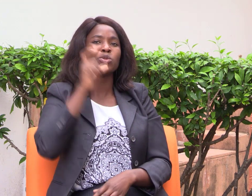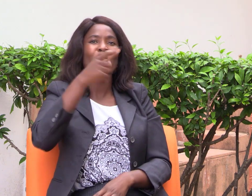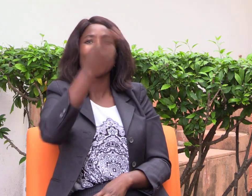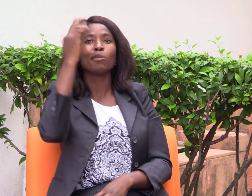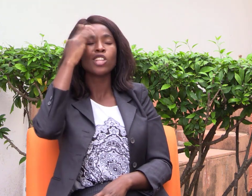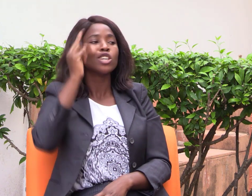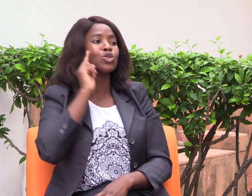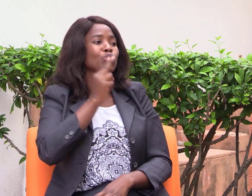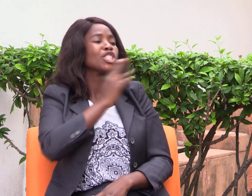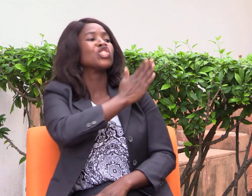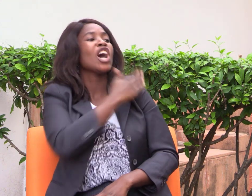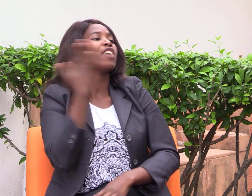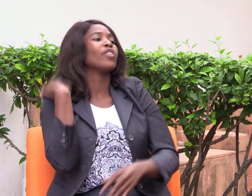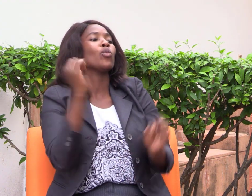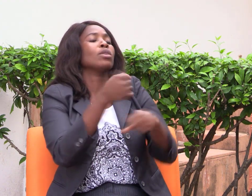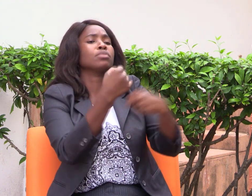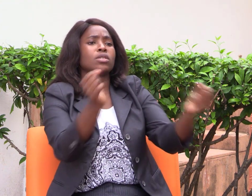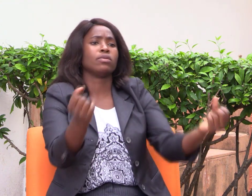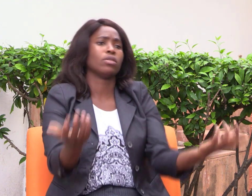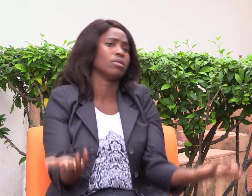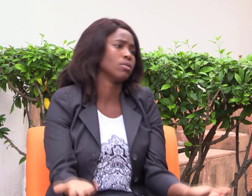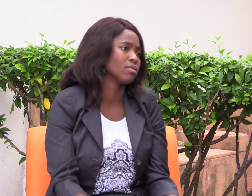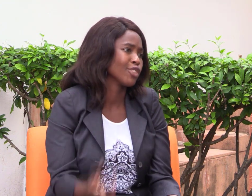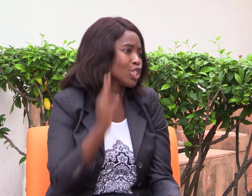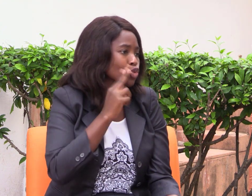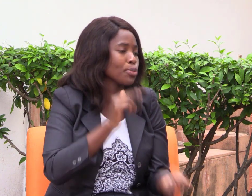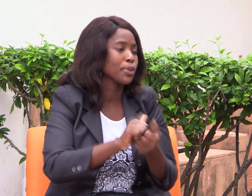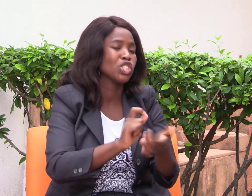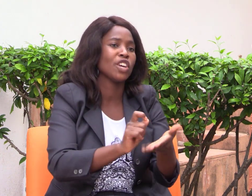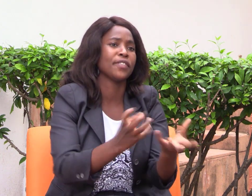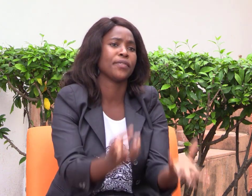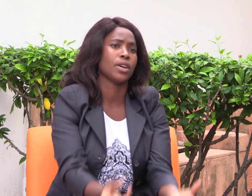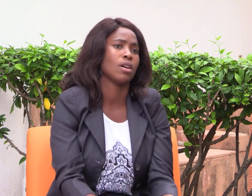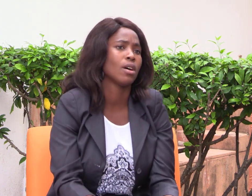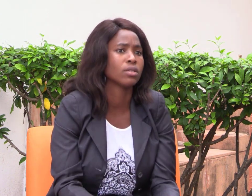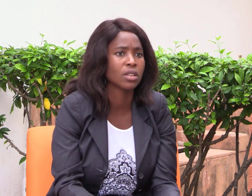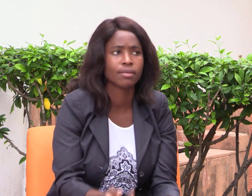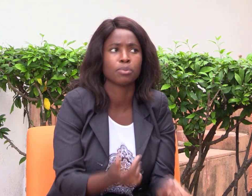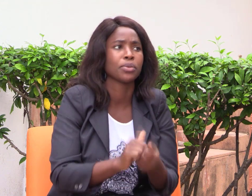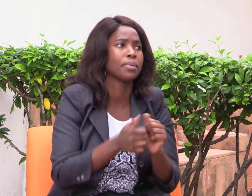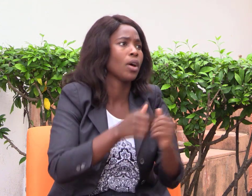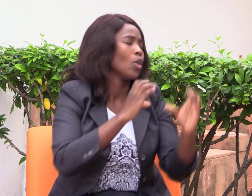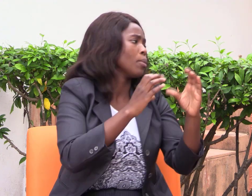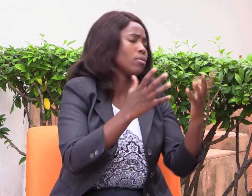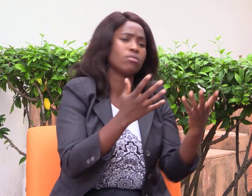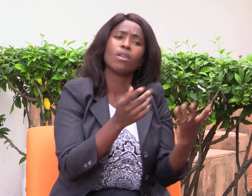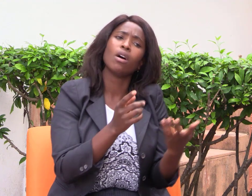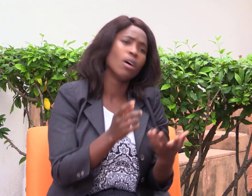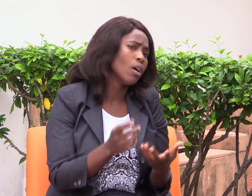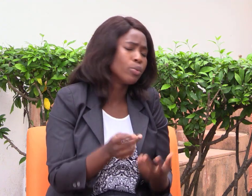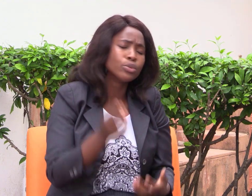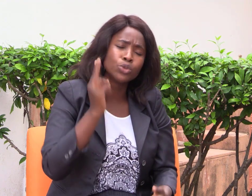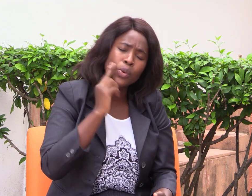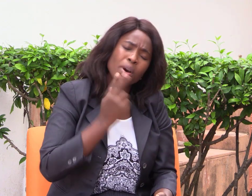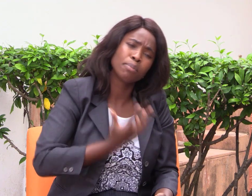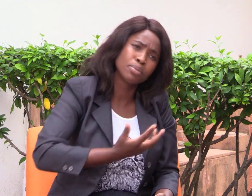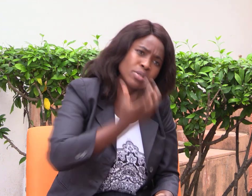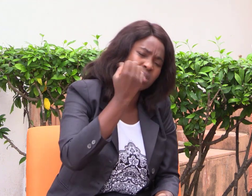hoje como diretora executiva, mas alguns dizem, como é que você é diretora executiva se você não tem algumas